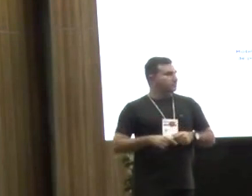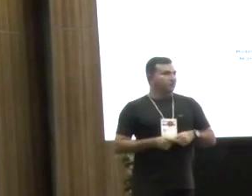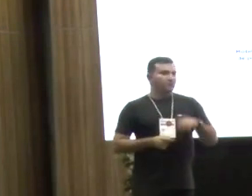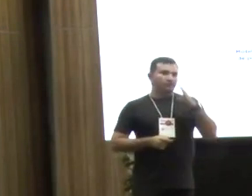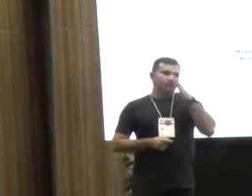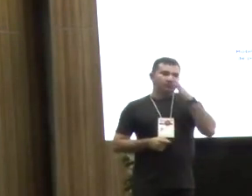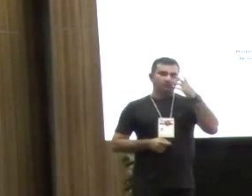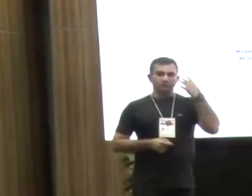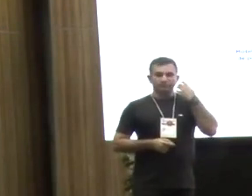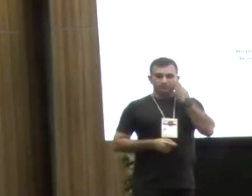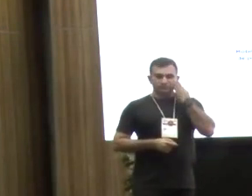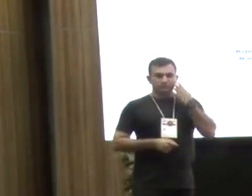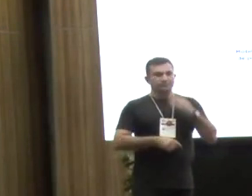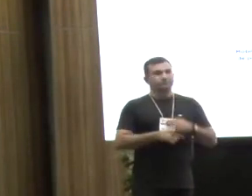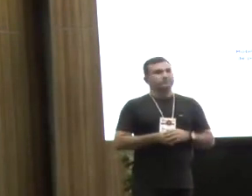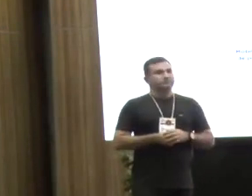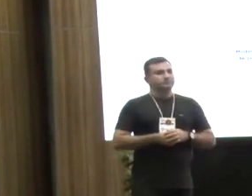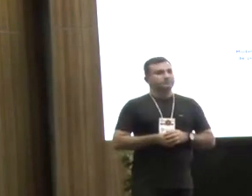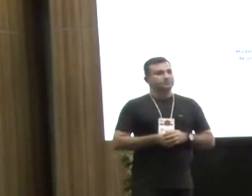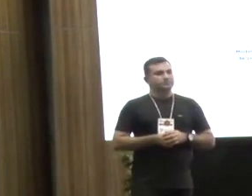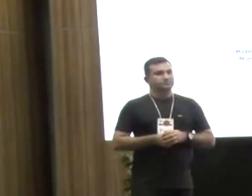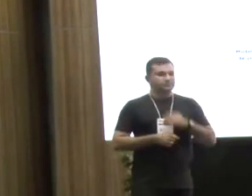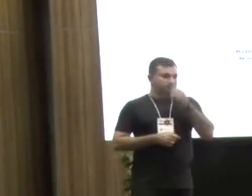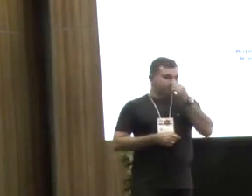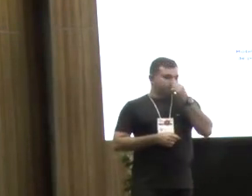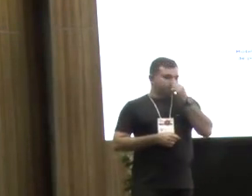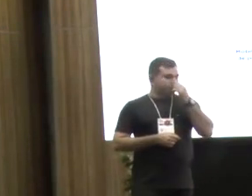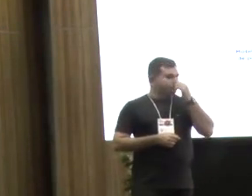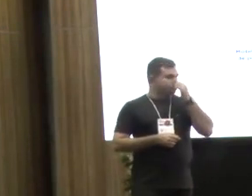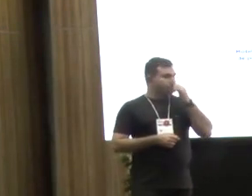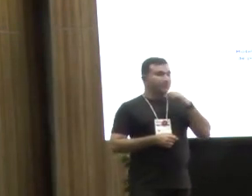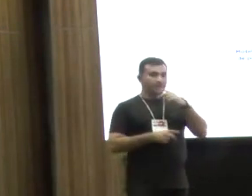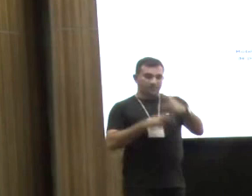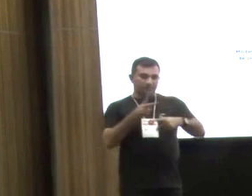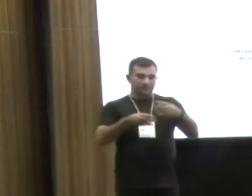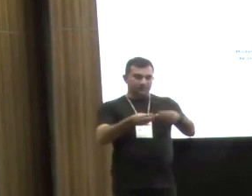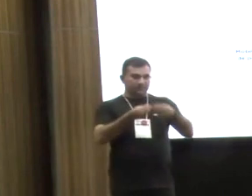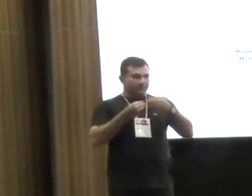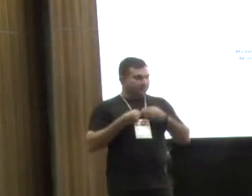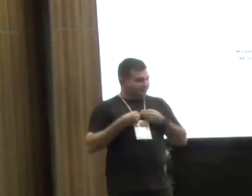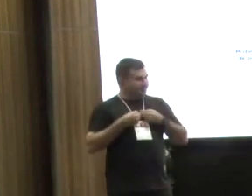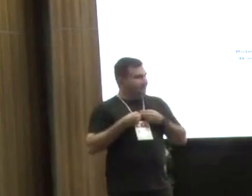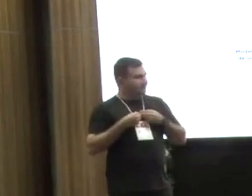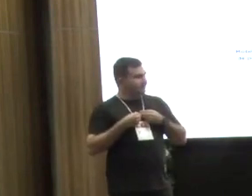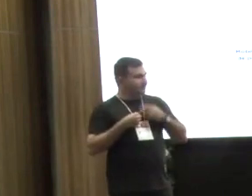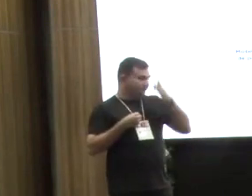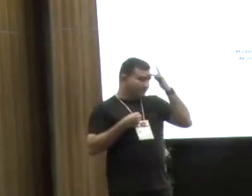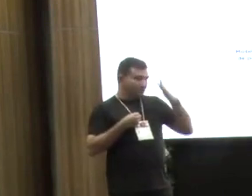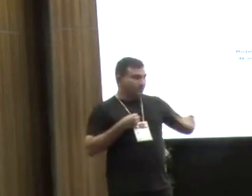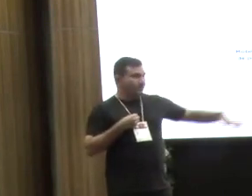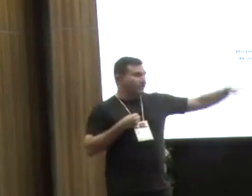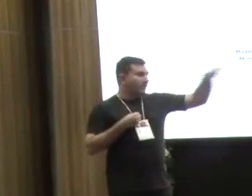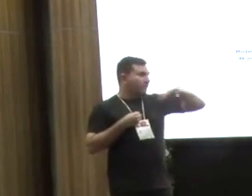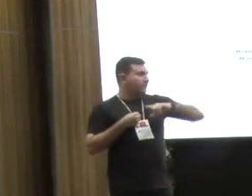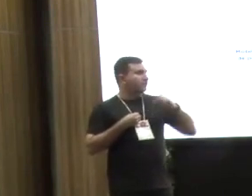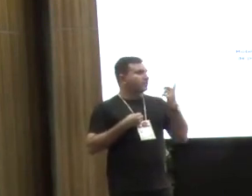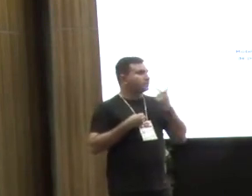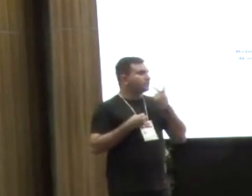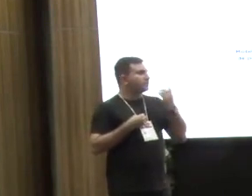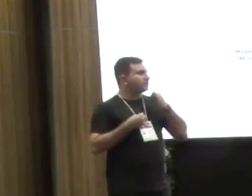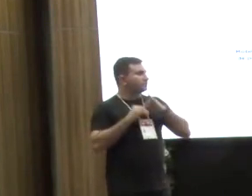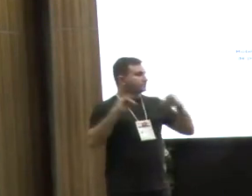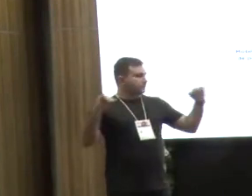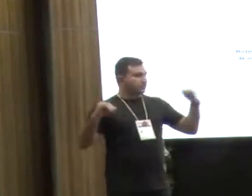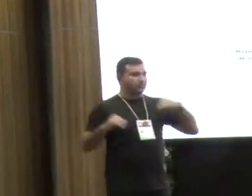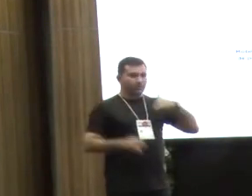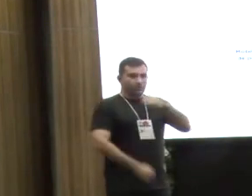muito emocionada. E ela me deu um presente. na frente de todo mundo, ela falou que eu tinha